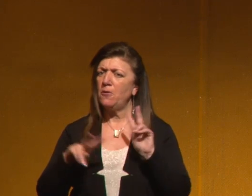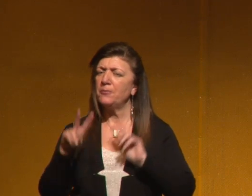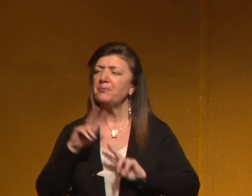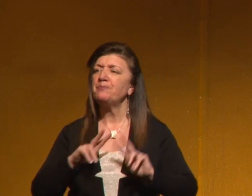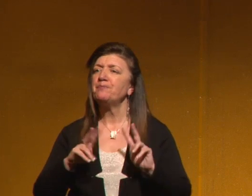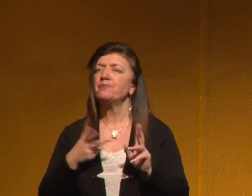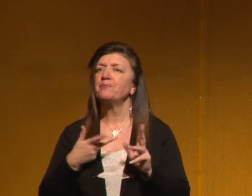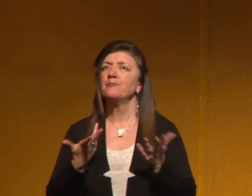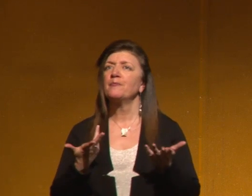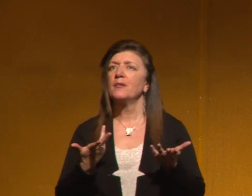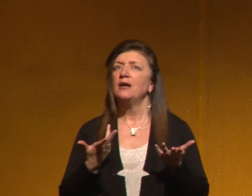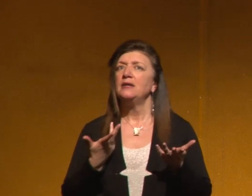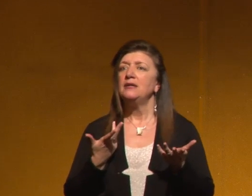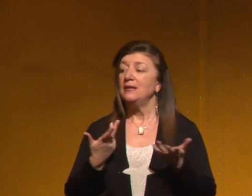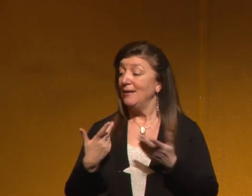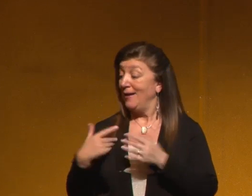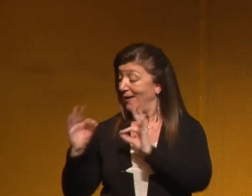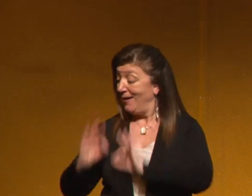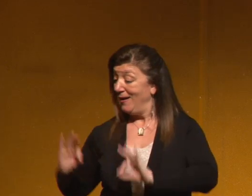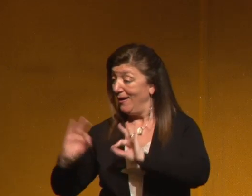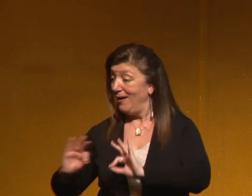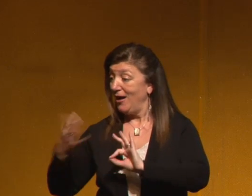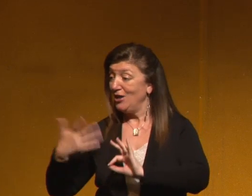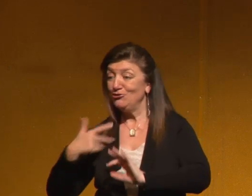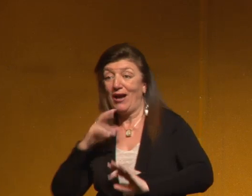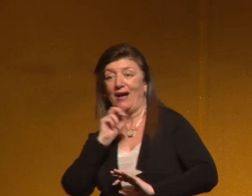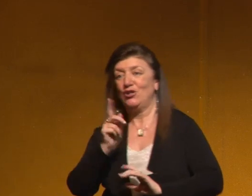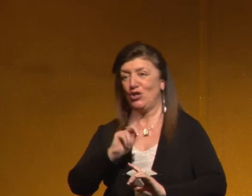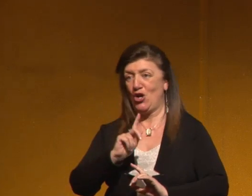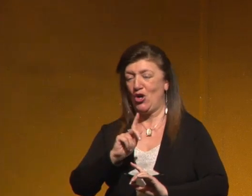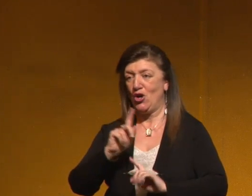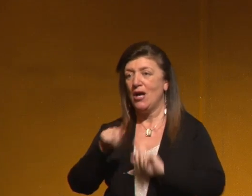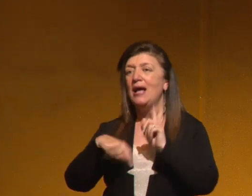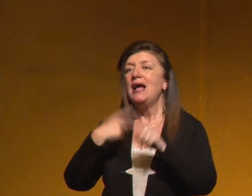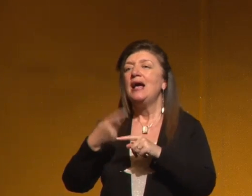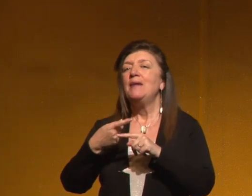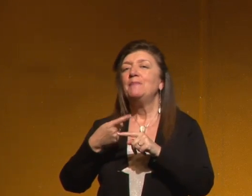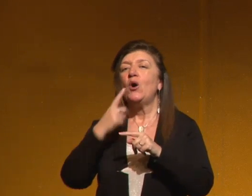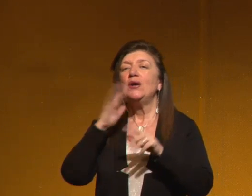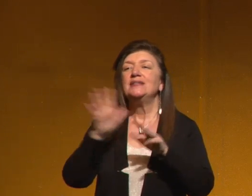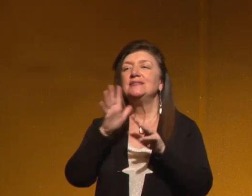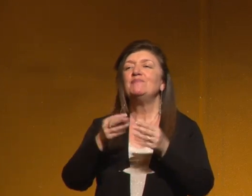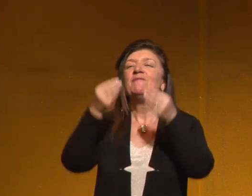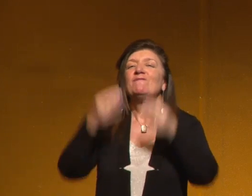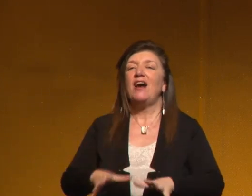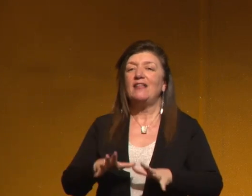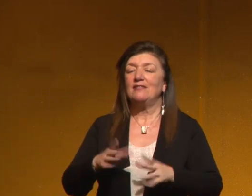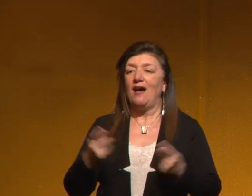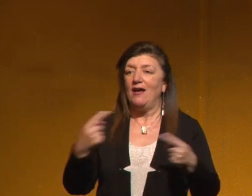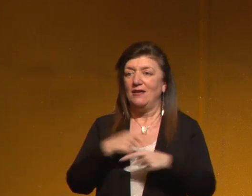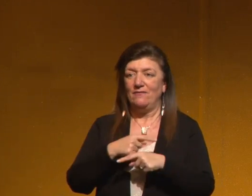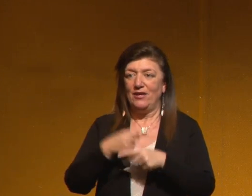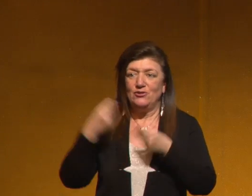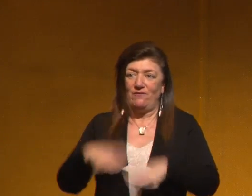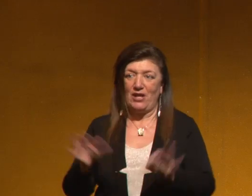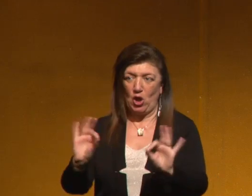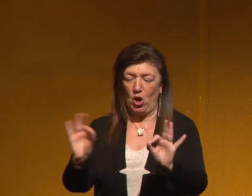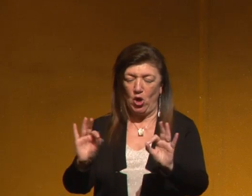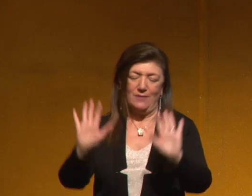delle cose che sono in preparazione perché poi nella semplificazione della comunicazione sembra una cosa già fatta poi c'è la lamentela perché non è fatta quindi